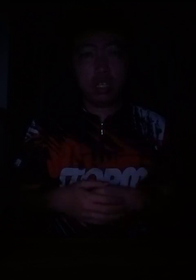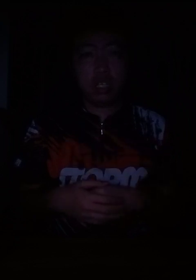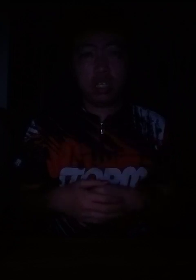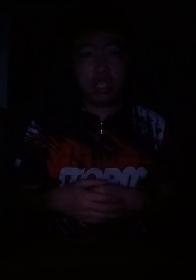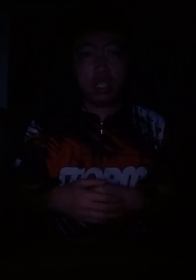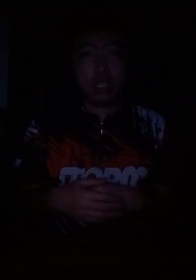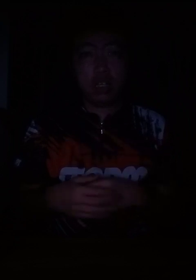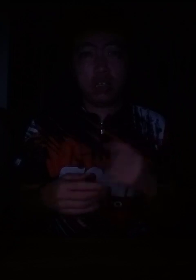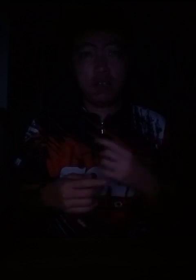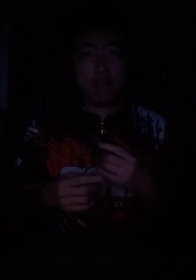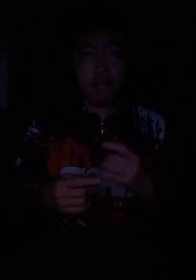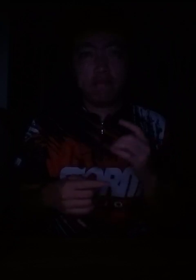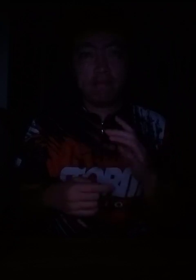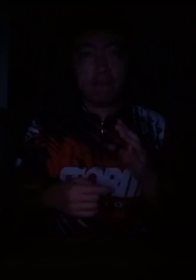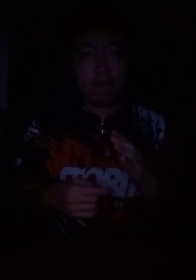고소가 아닌데. 잠깐만.